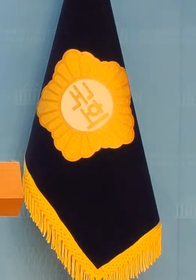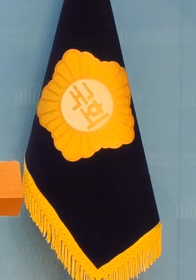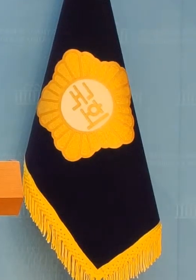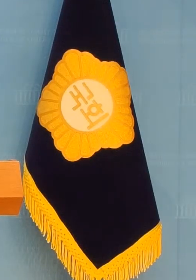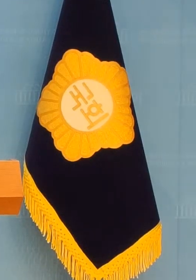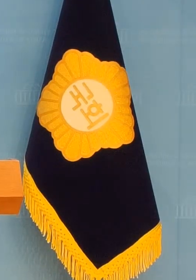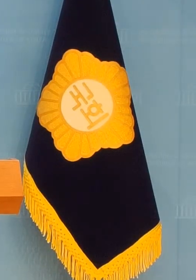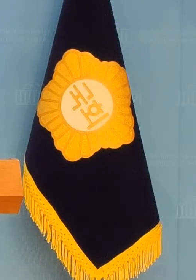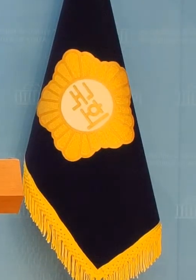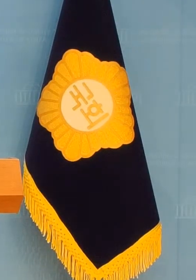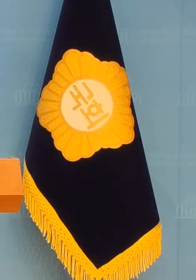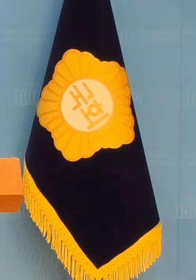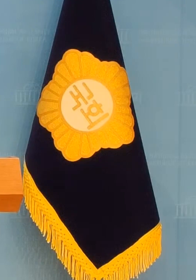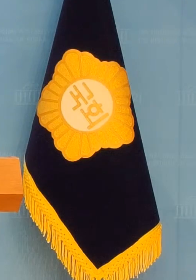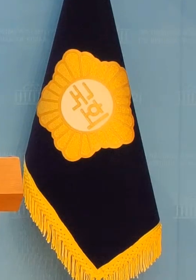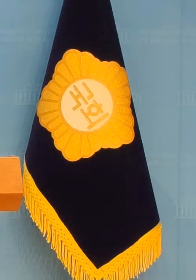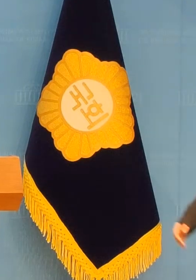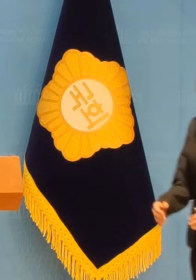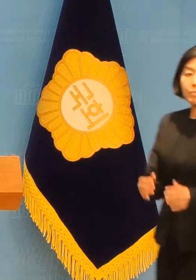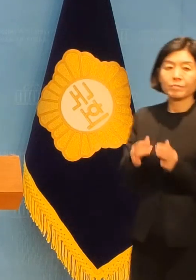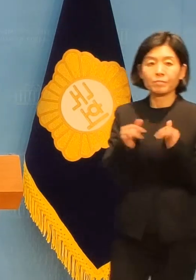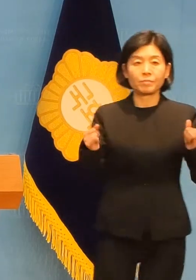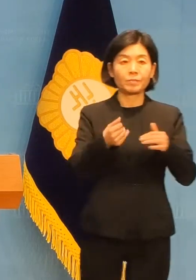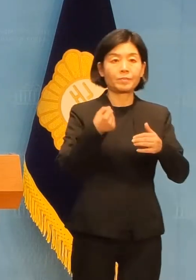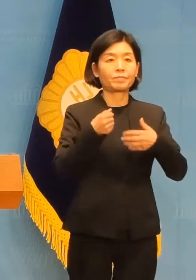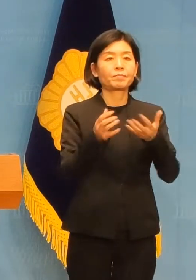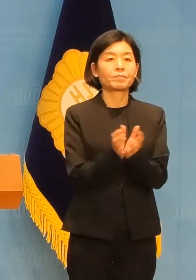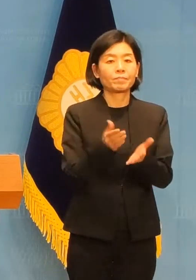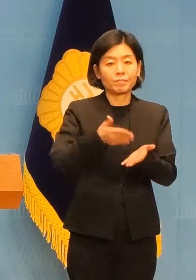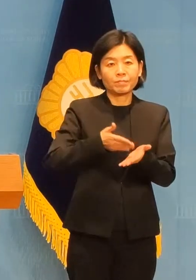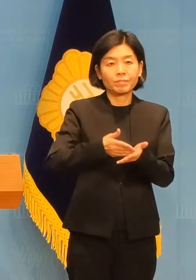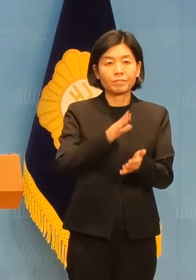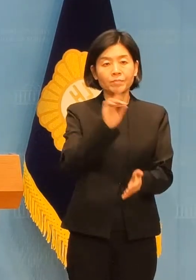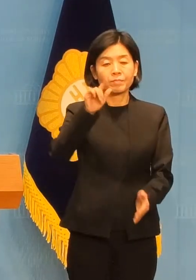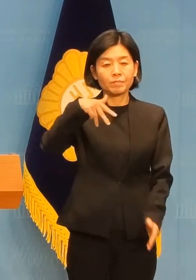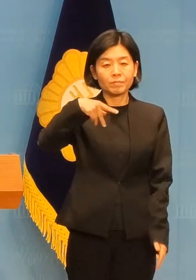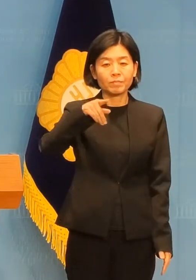네, 국민의힘 수석 대변인 박성훈입니다.